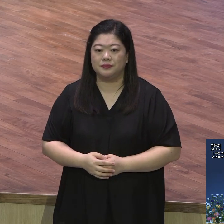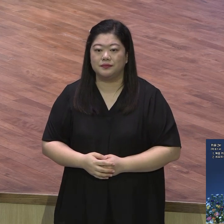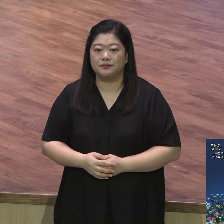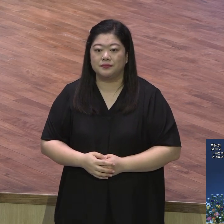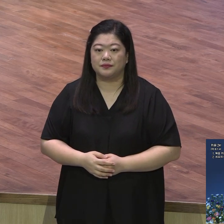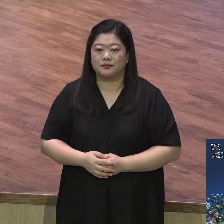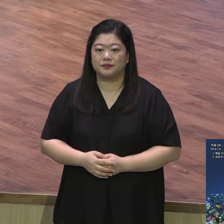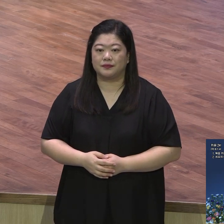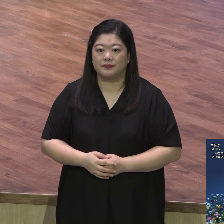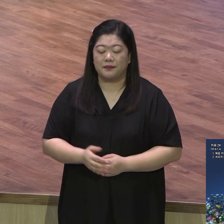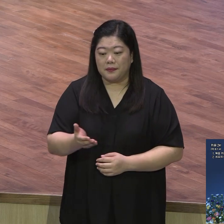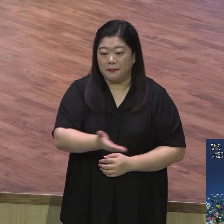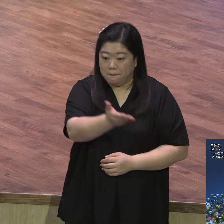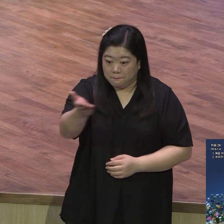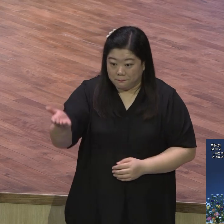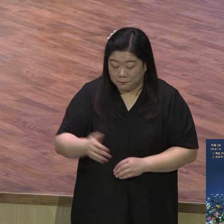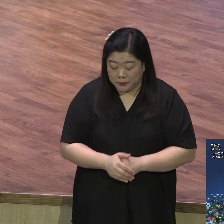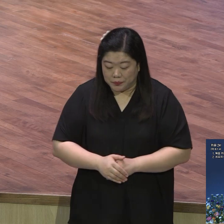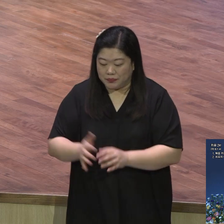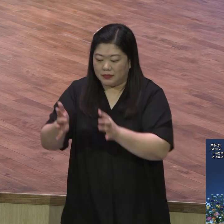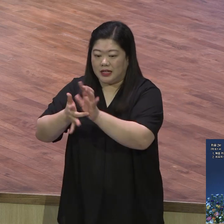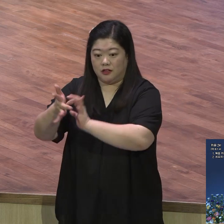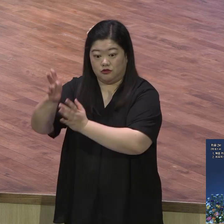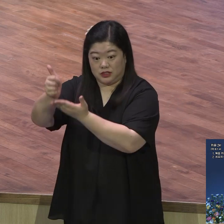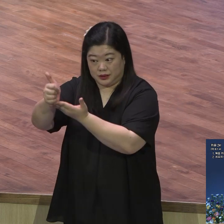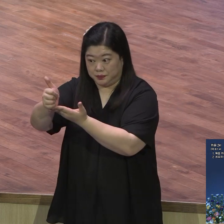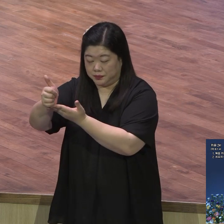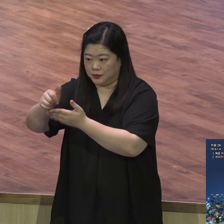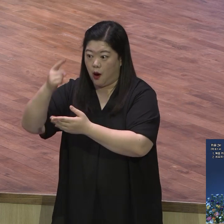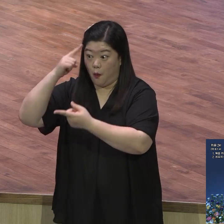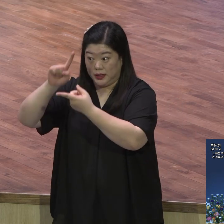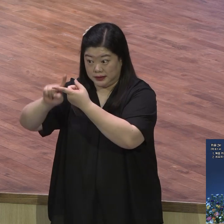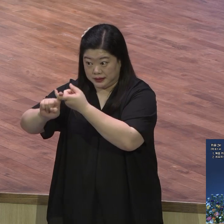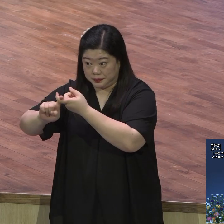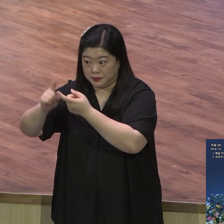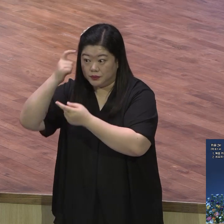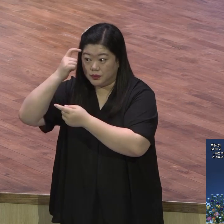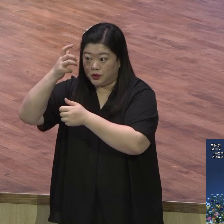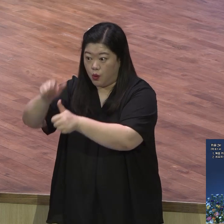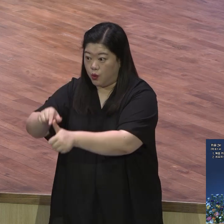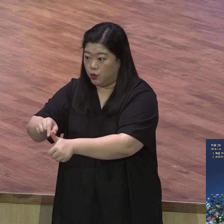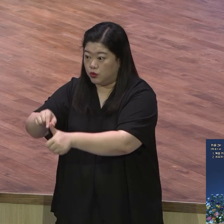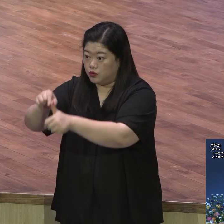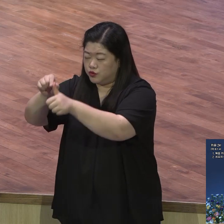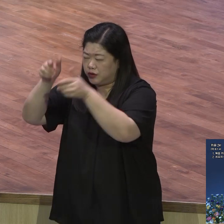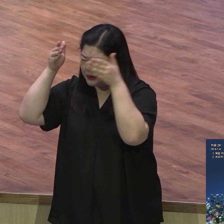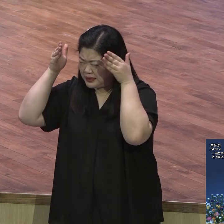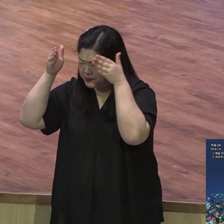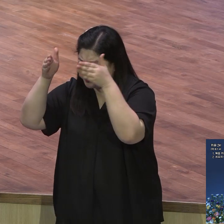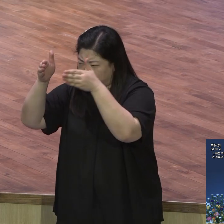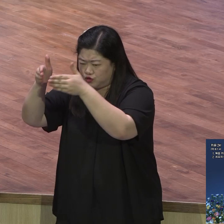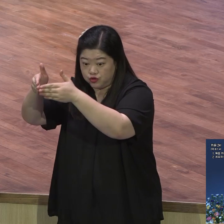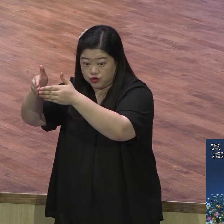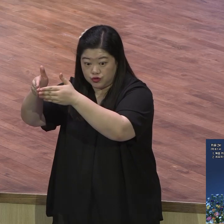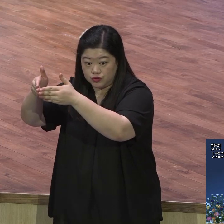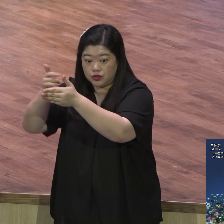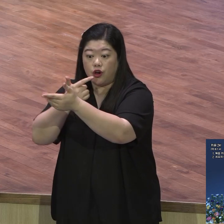영계의 모든 성도들은 예수님처럼 모든 생각과 관심을 생명 살리는데 몰입해 보세요.